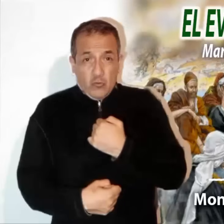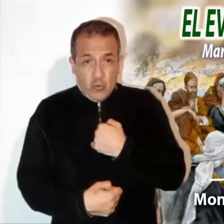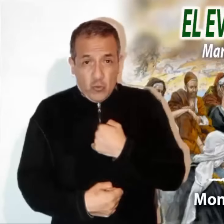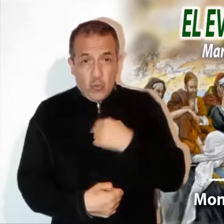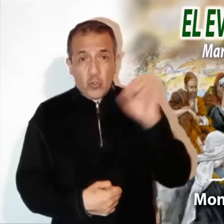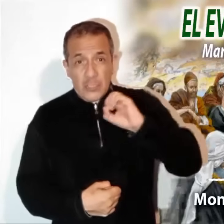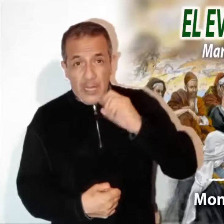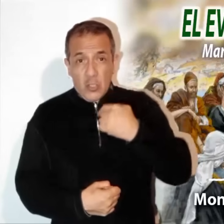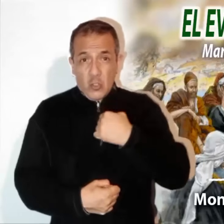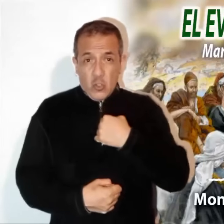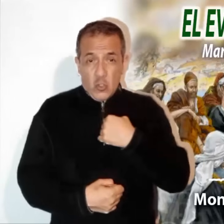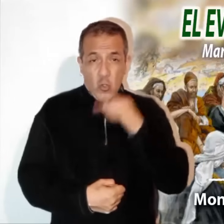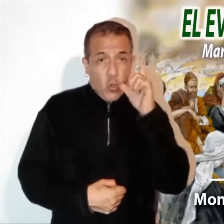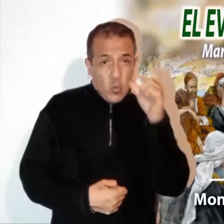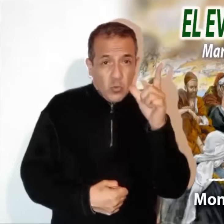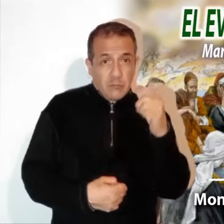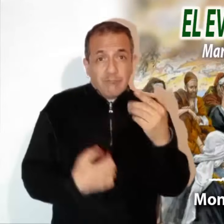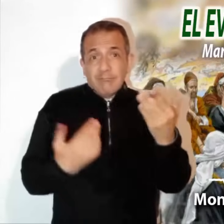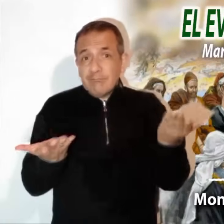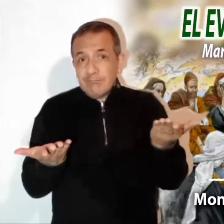¿somos sal? ¿Somos luz?